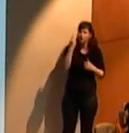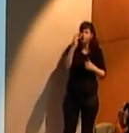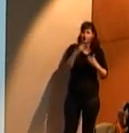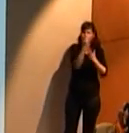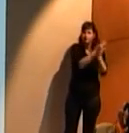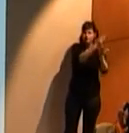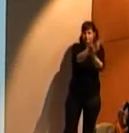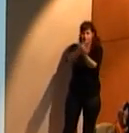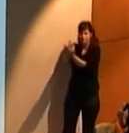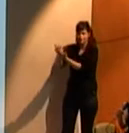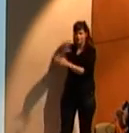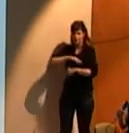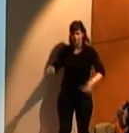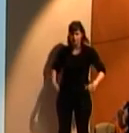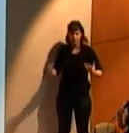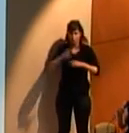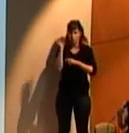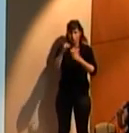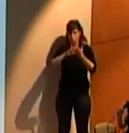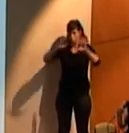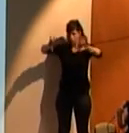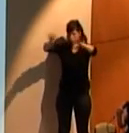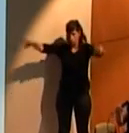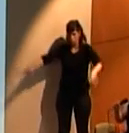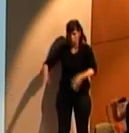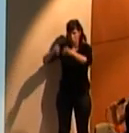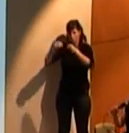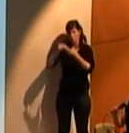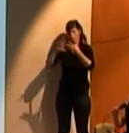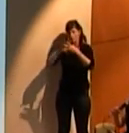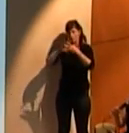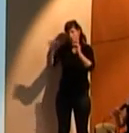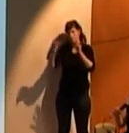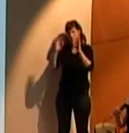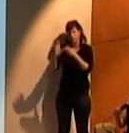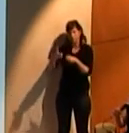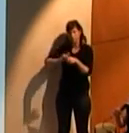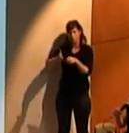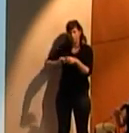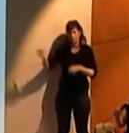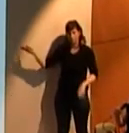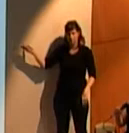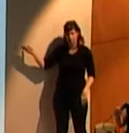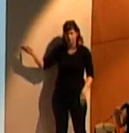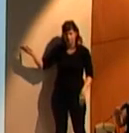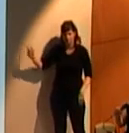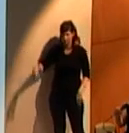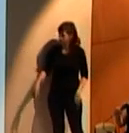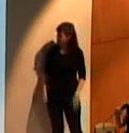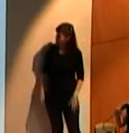commun ensuite et de définir en gros sous forme de patatoïde. Ce que pouvait être l'espace, voilà. Donc